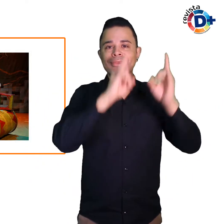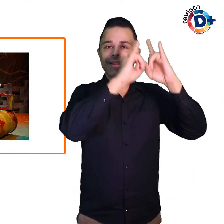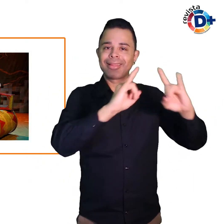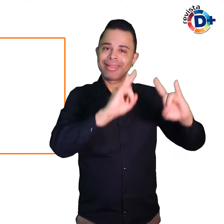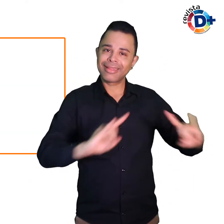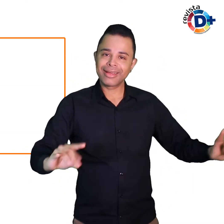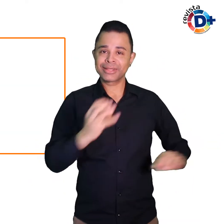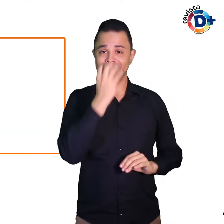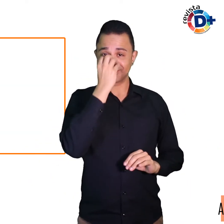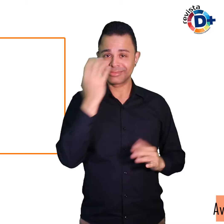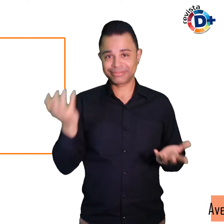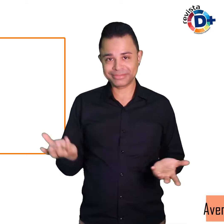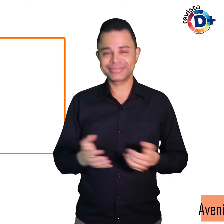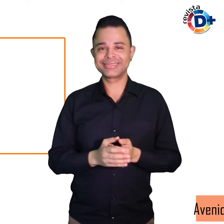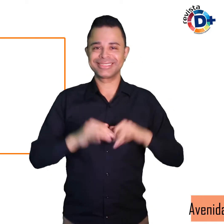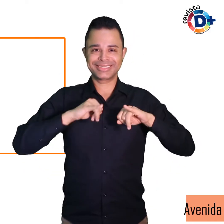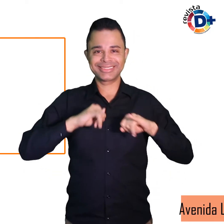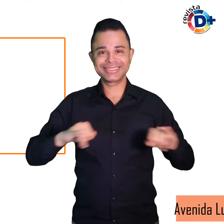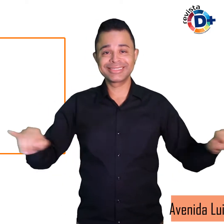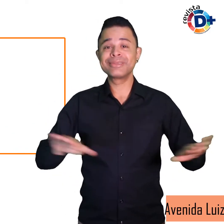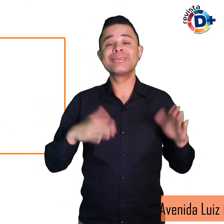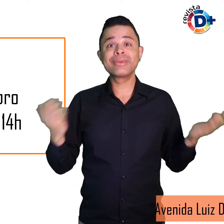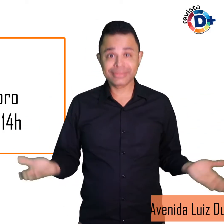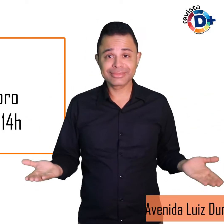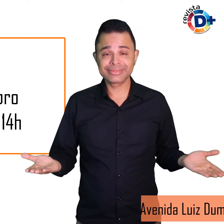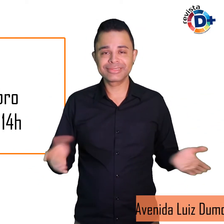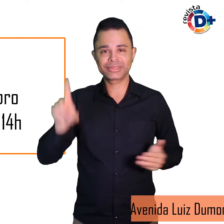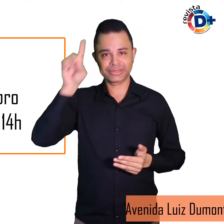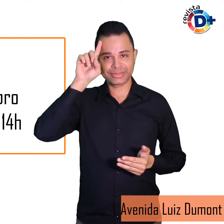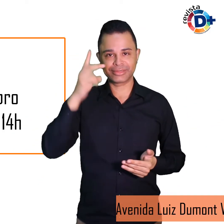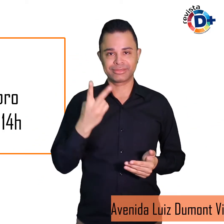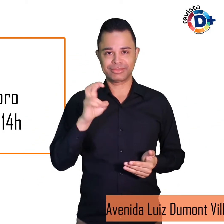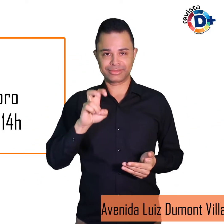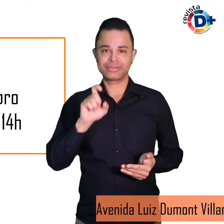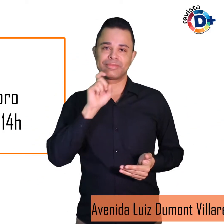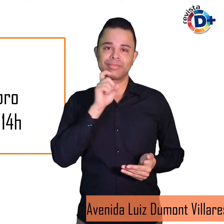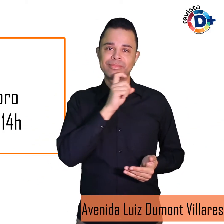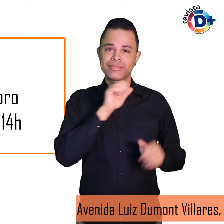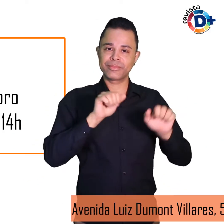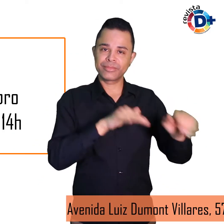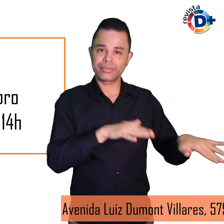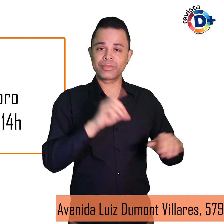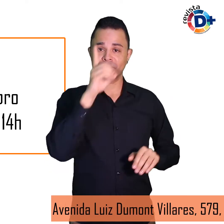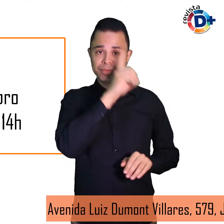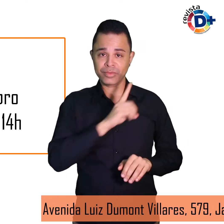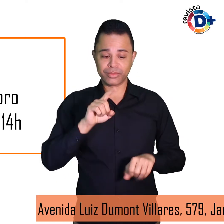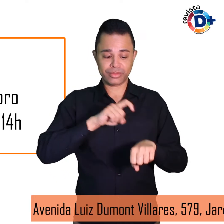circenses. Serviço, quando? No dia 25 de setembro, domingo, às 14